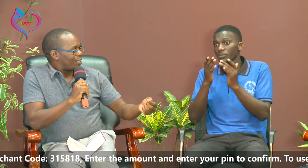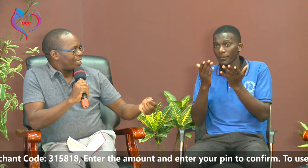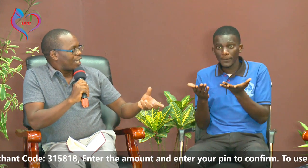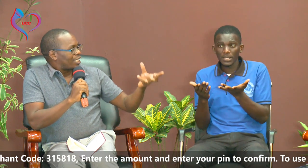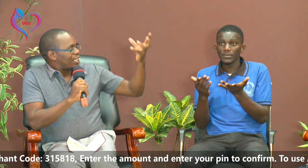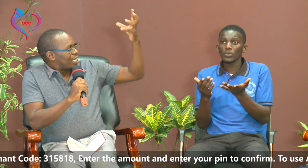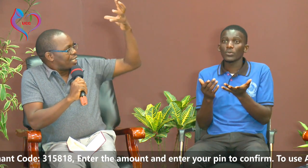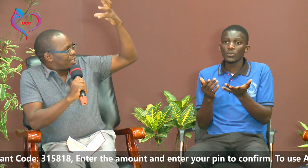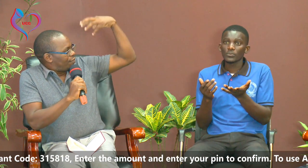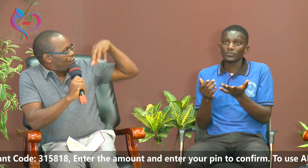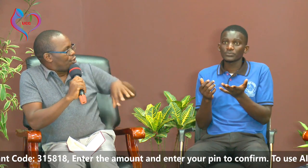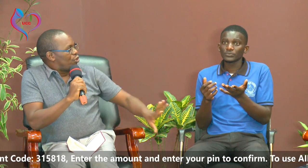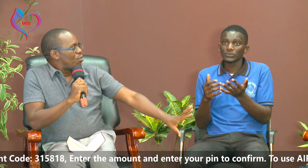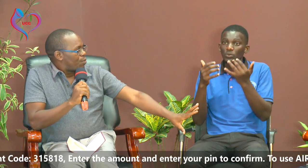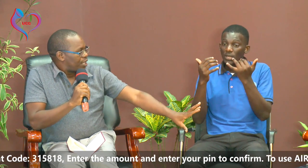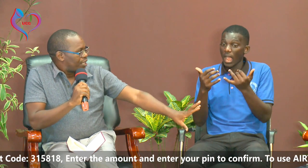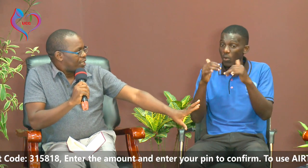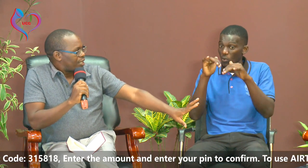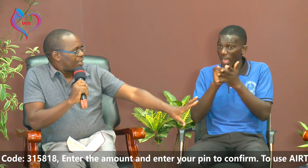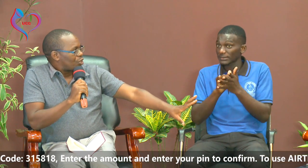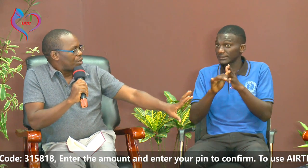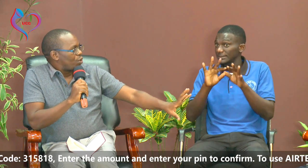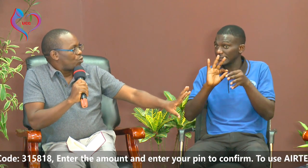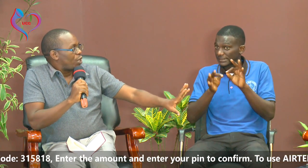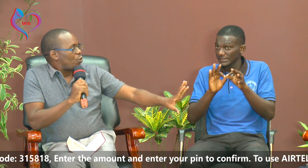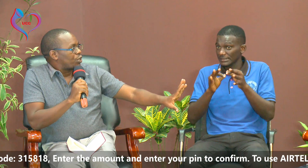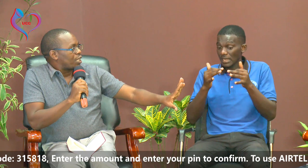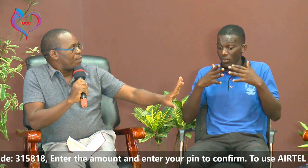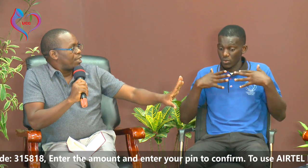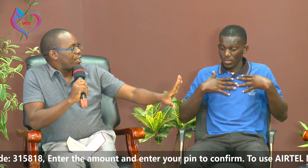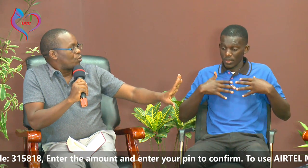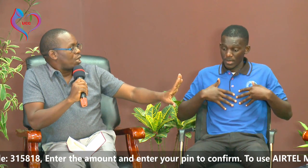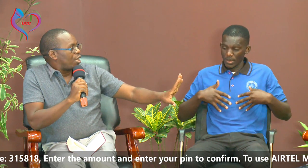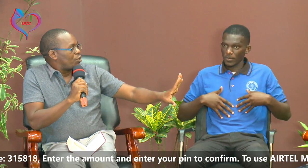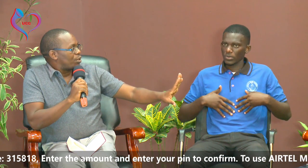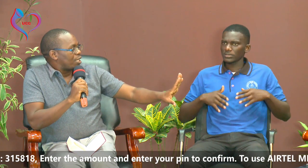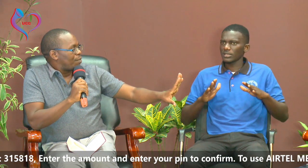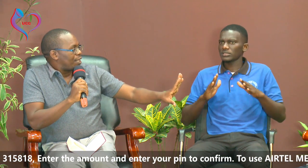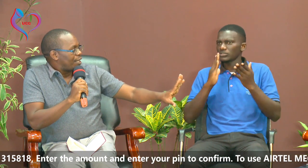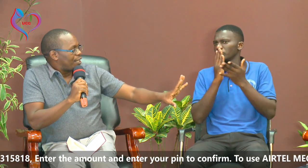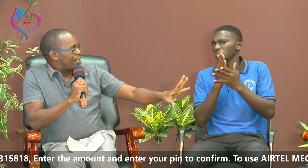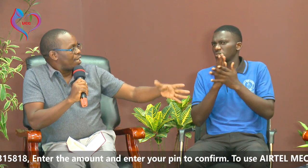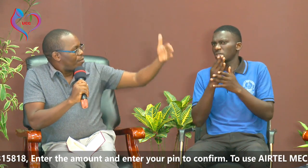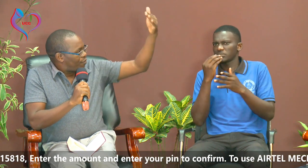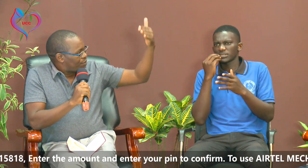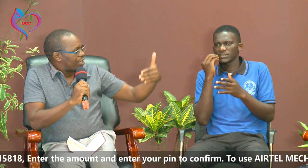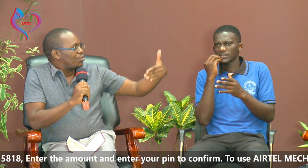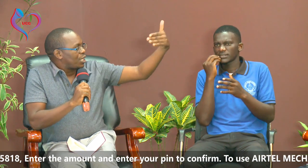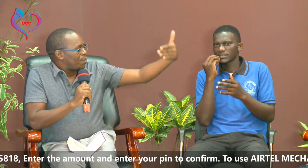it kati yekivunira omubiri kati mbiri gwene gutwalako kutya ta mmere negukankana nnyo obutalya mmere naye namuvunira nti sibutalya